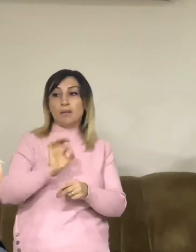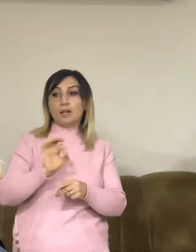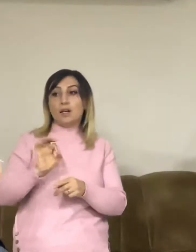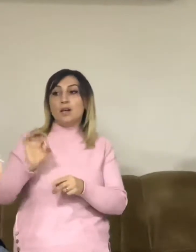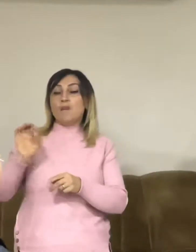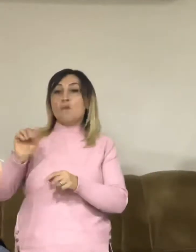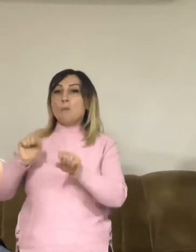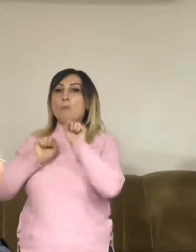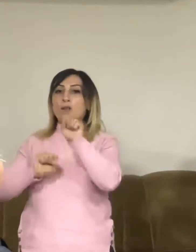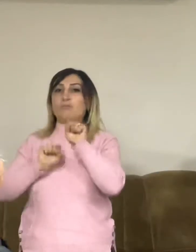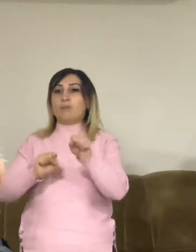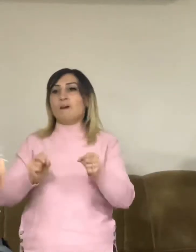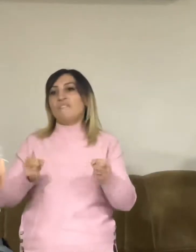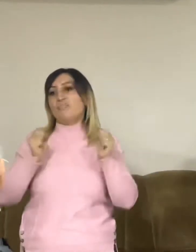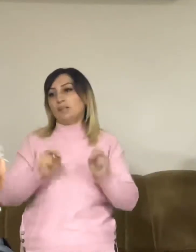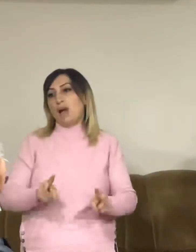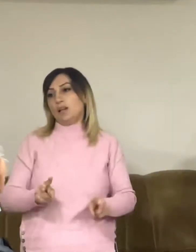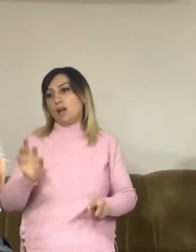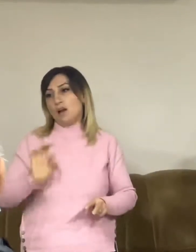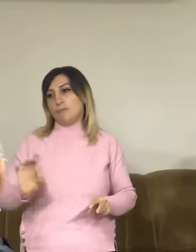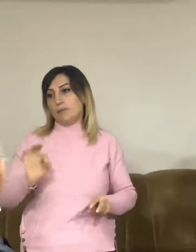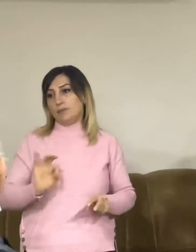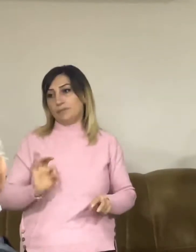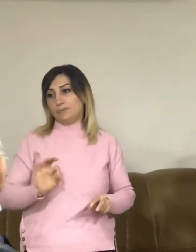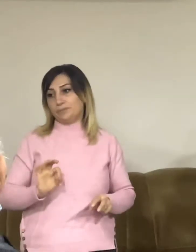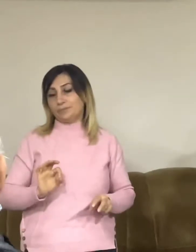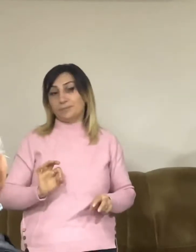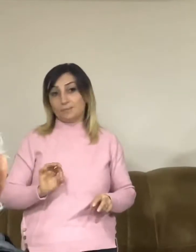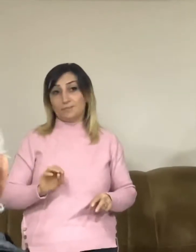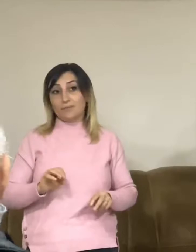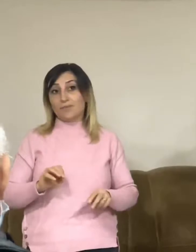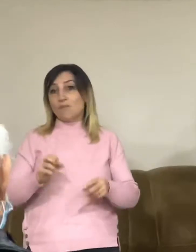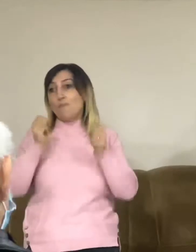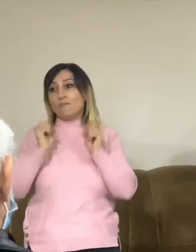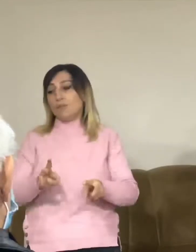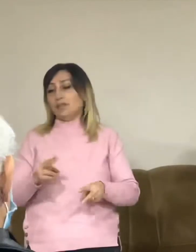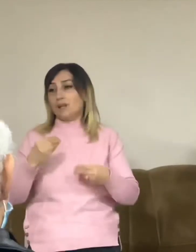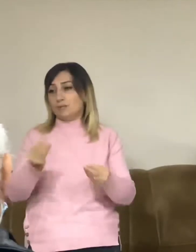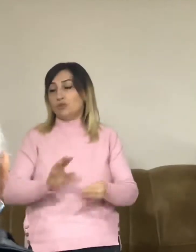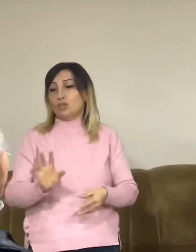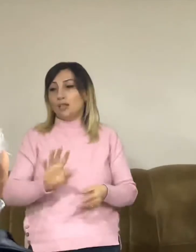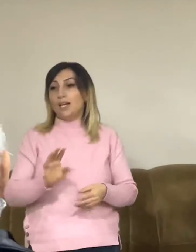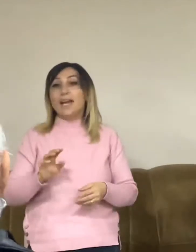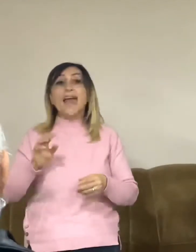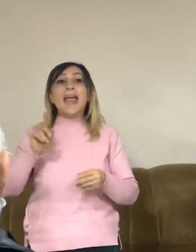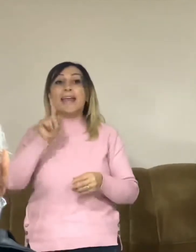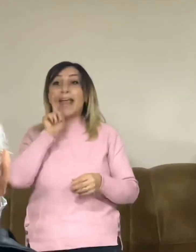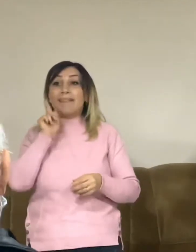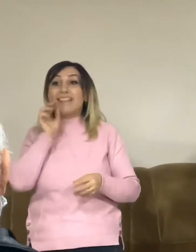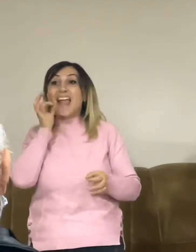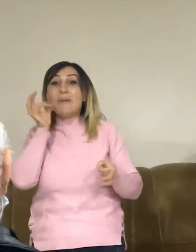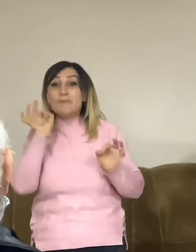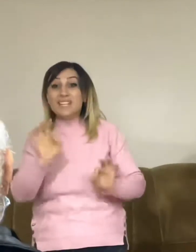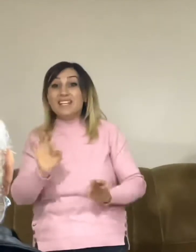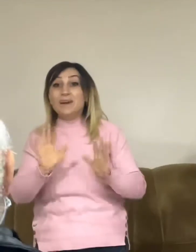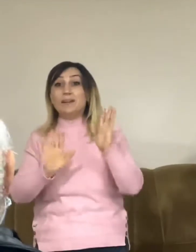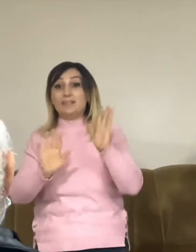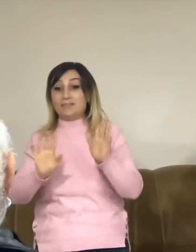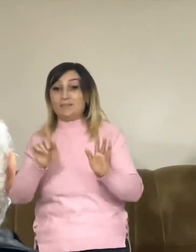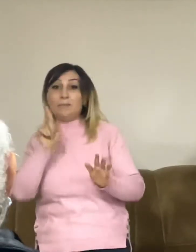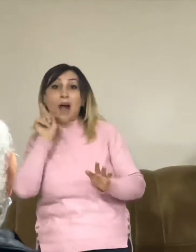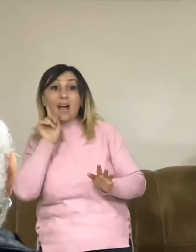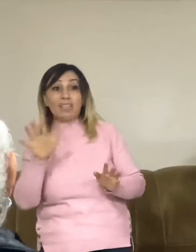մեծ վտանգից։ Եվ ո՞րն էր այդ մեծ վտանգը։ Եդեմի պարտեզում կար երկու ծառ, որին չէր կարելի